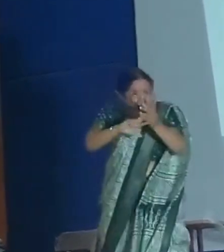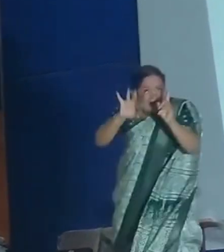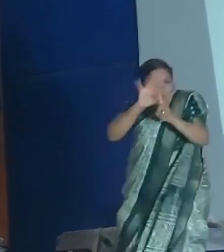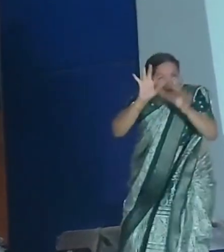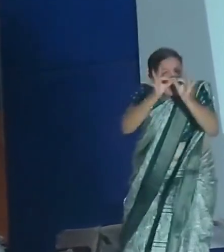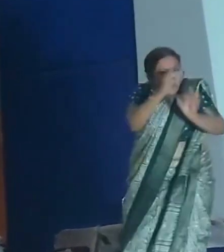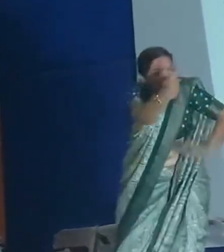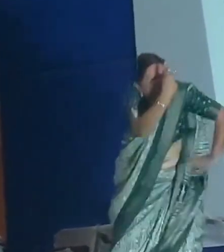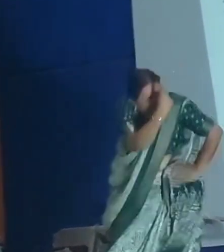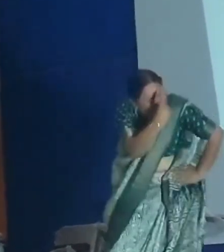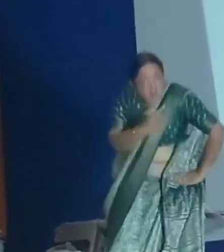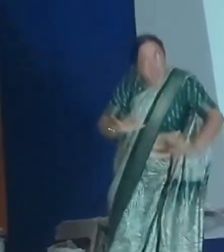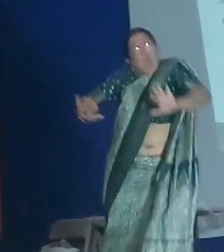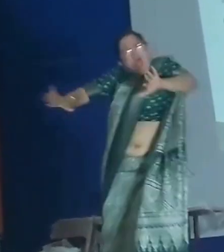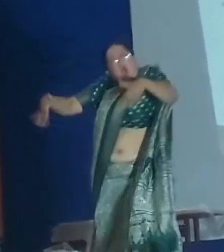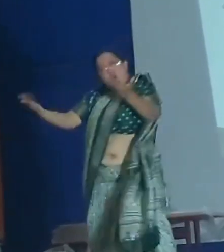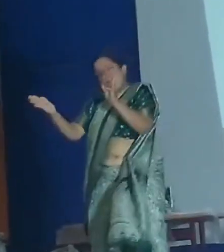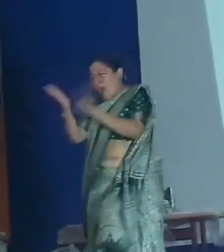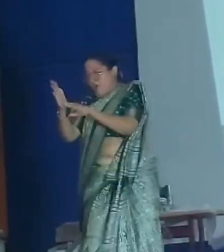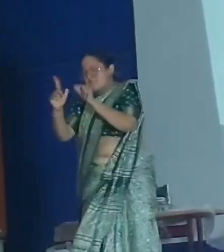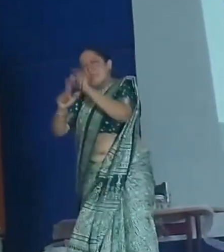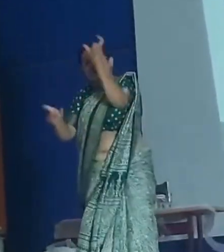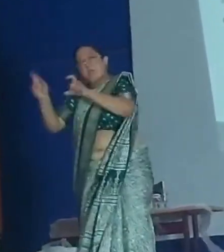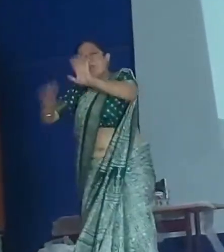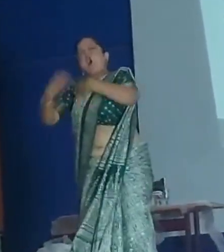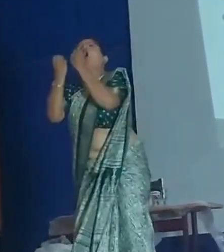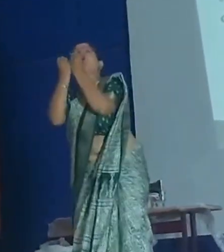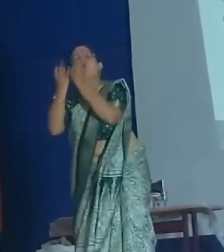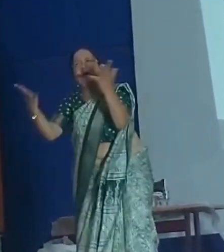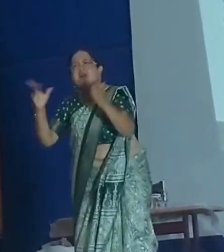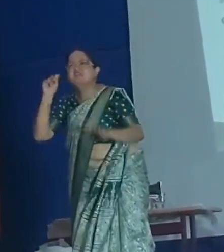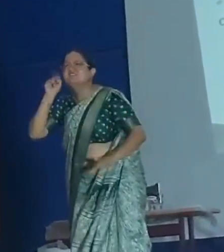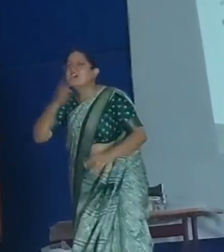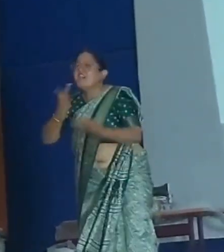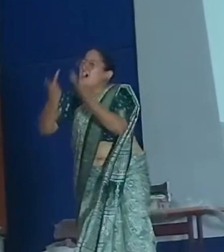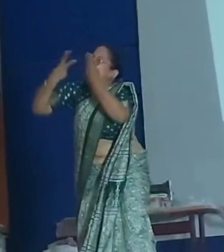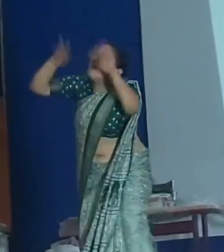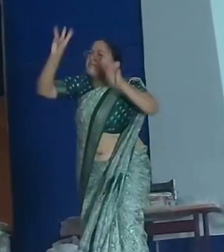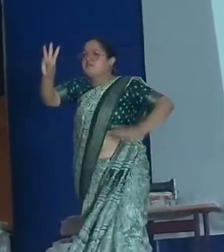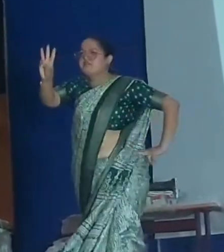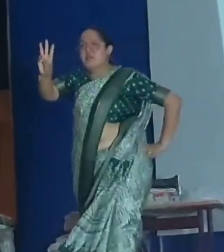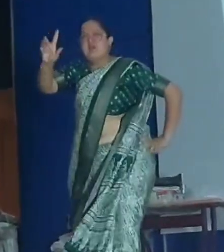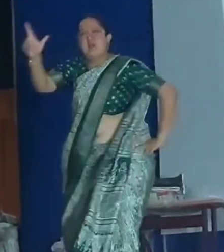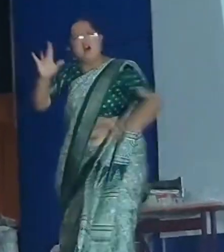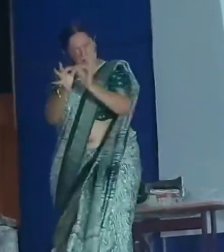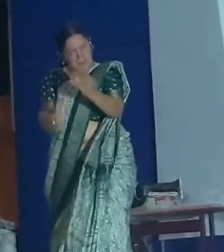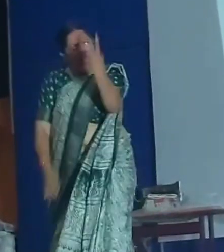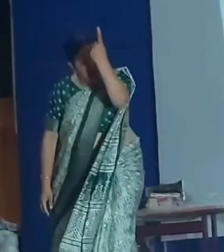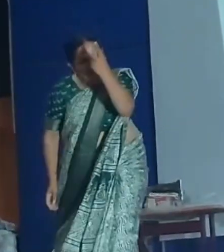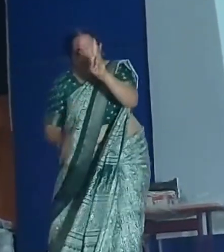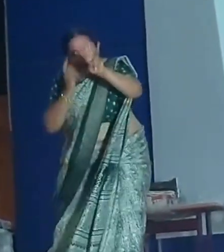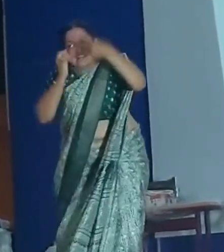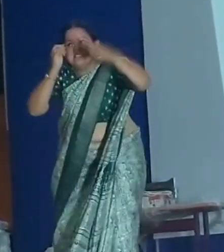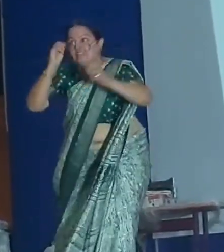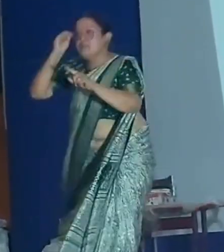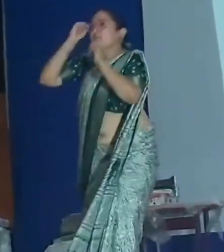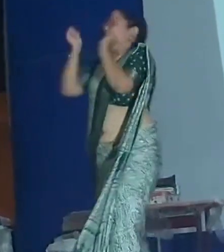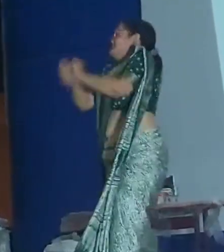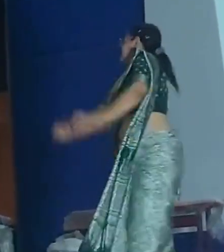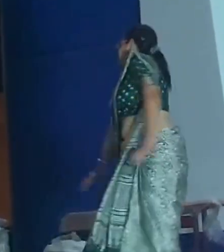प्रीति जी मतलब एमपी का एक इंटरप्रेटर चलेगा, ऐसा कैसे हो सकता है, एमपी में इतने सारे लोग हैं, आपको पता है कितने सारे डेप लोग हैं वहाँ पे, 3 लाख डेप लोग हैं,